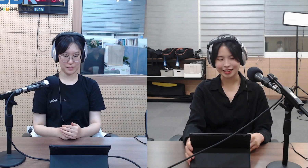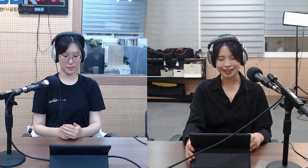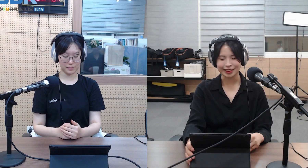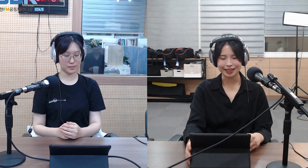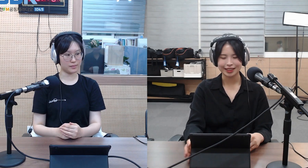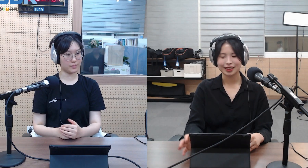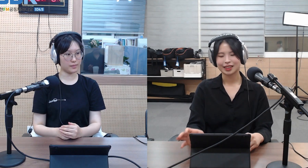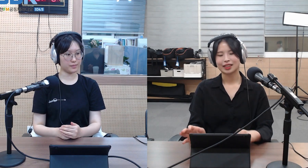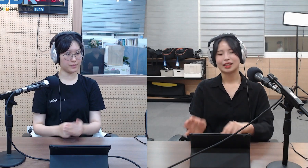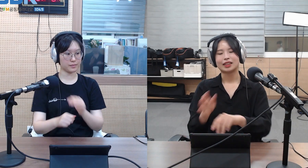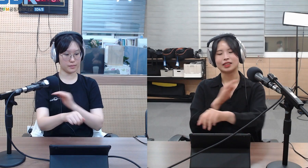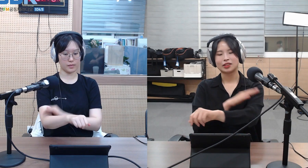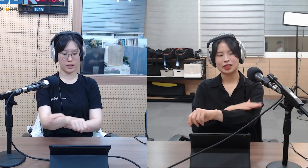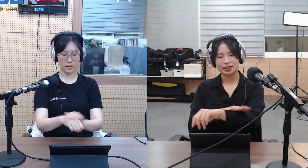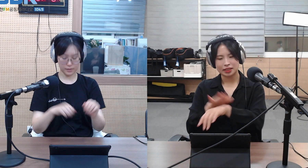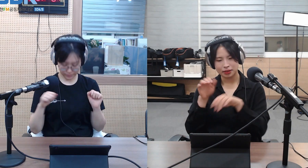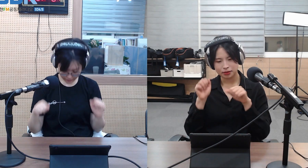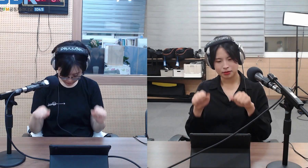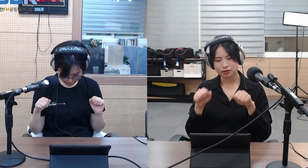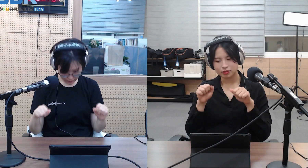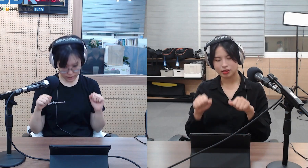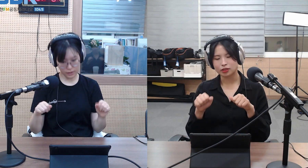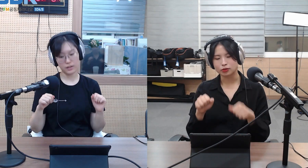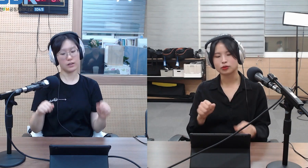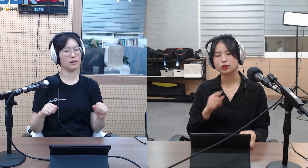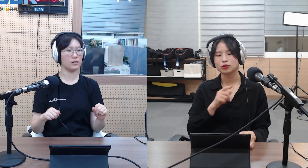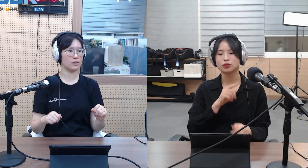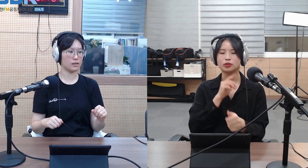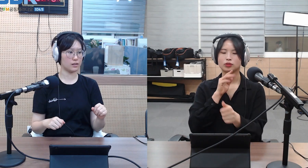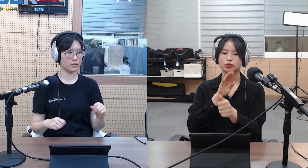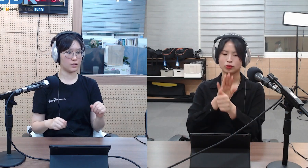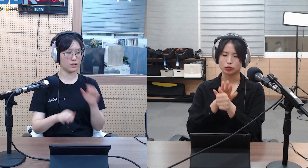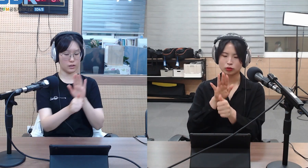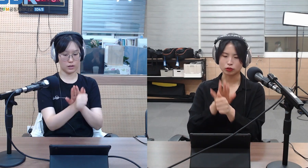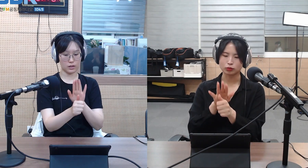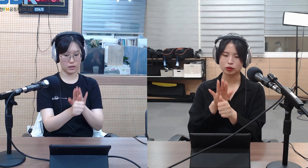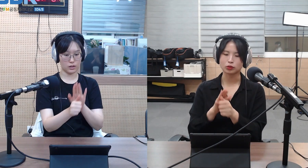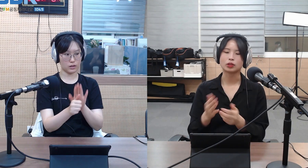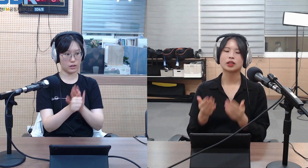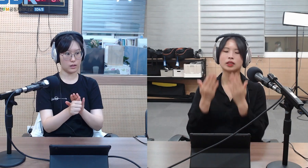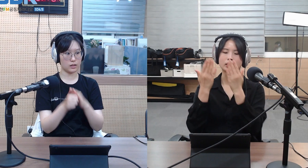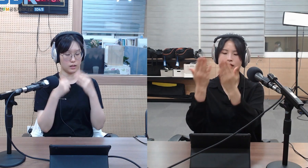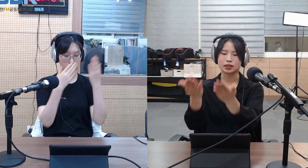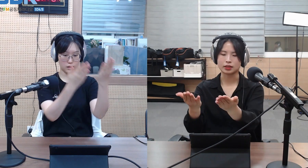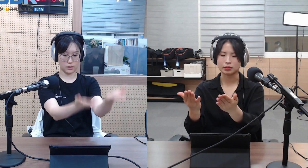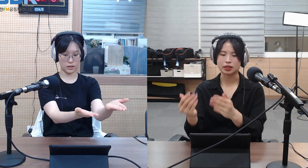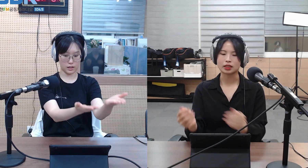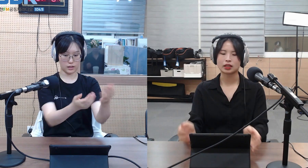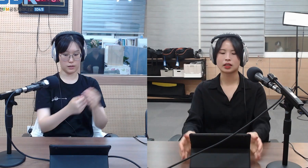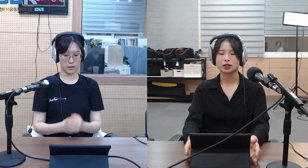다시. 안녕하세요. 안녕하세요. 하고 주문 도와드리겠습니다. 드리겠습니다.